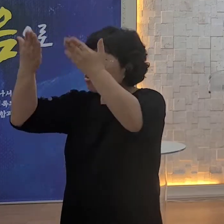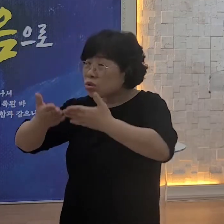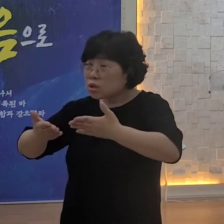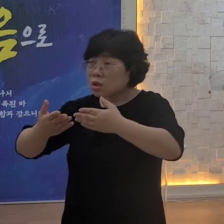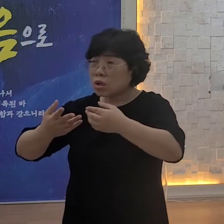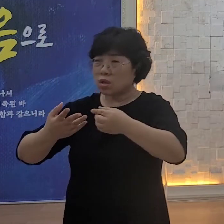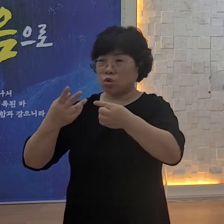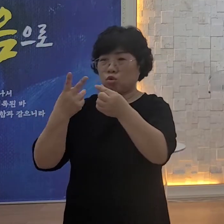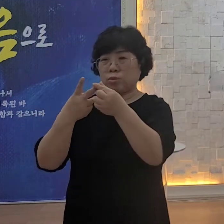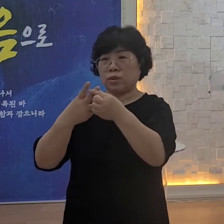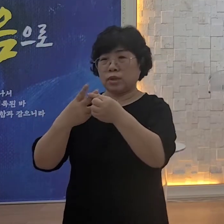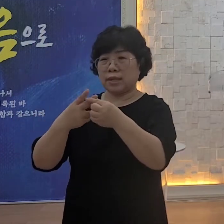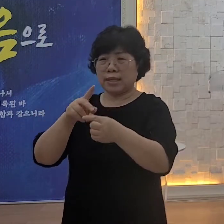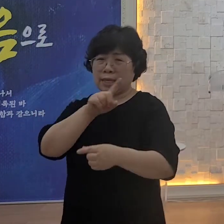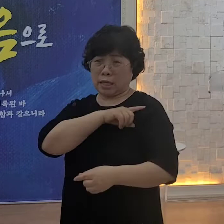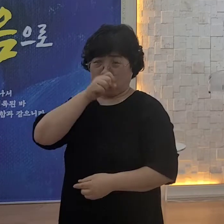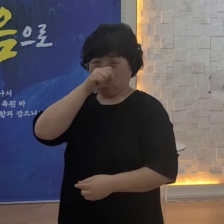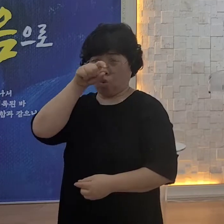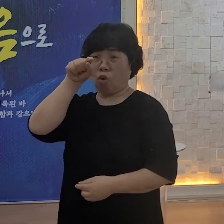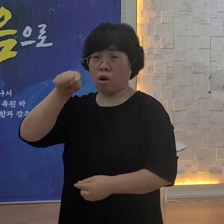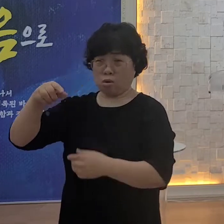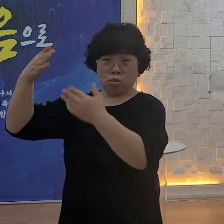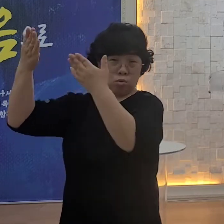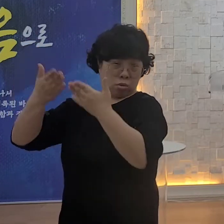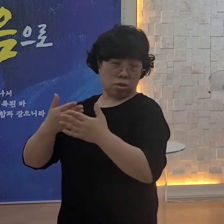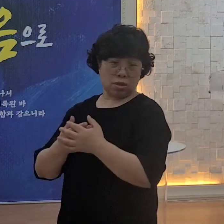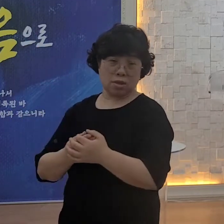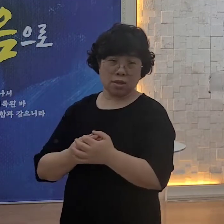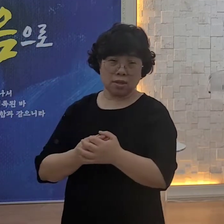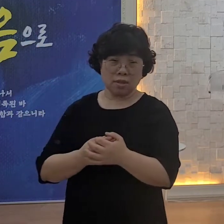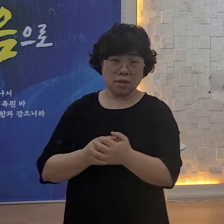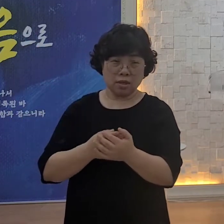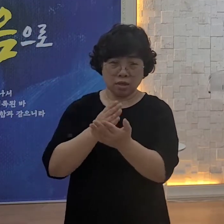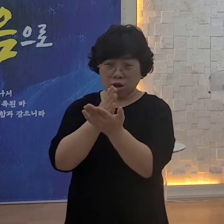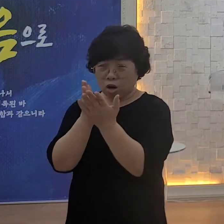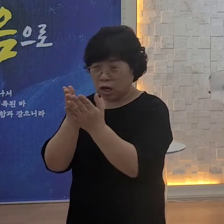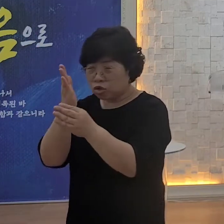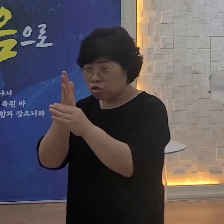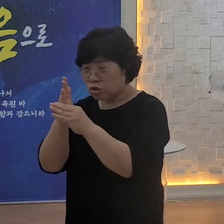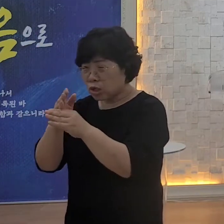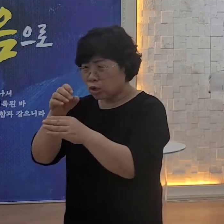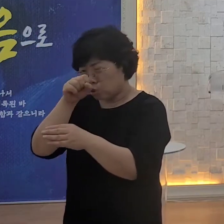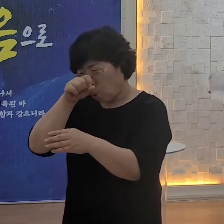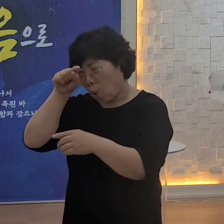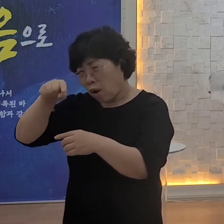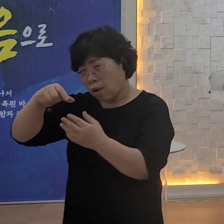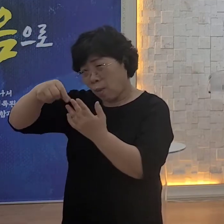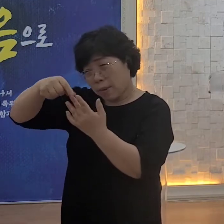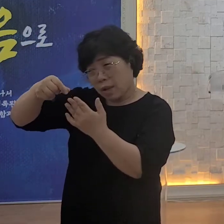것 주시는데 두 번째 특징은 뭐냐면 가장 좋은 것 주신다라는 말씀입니다.